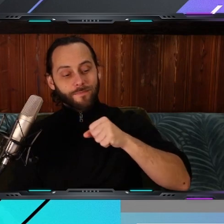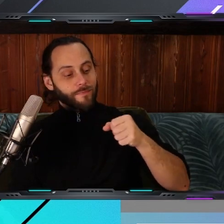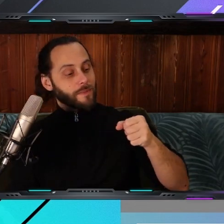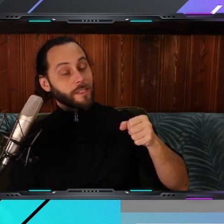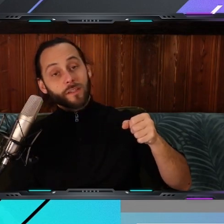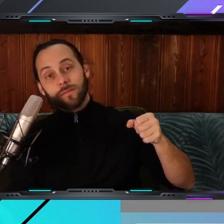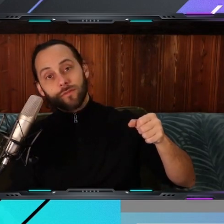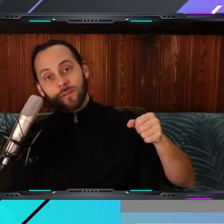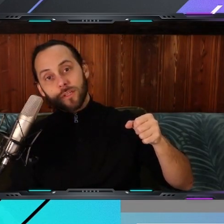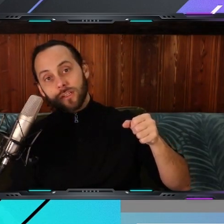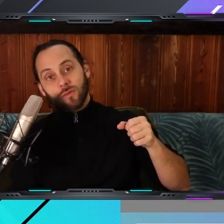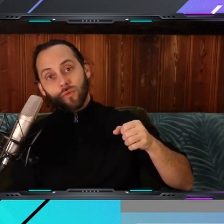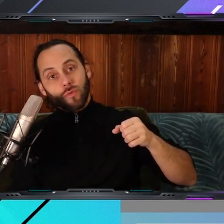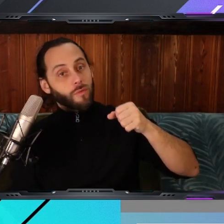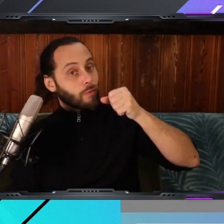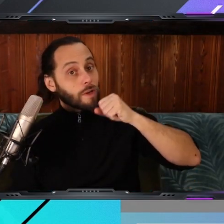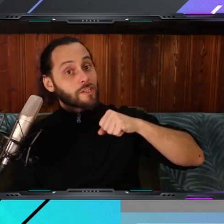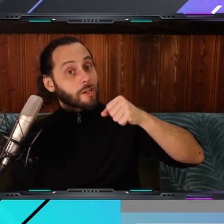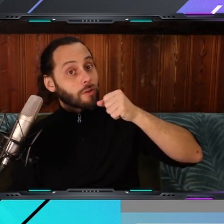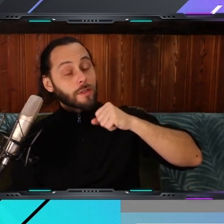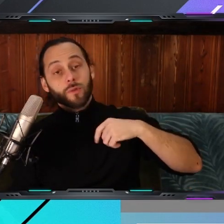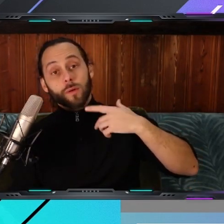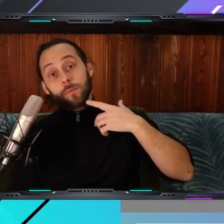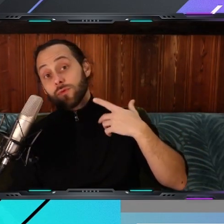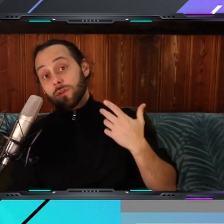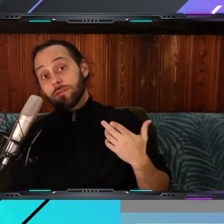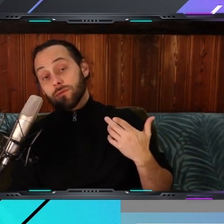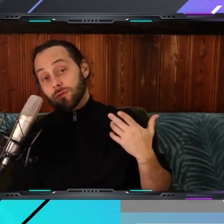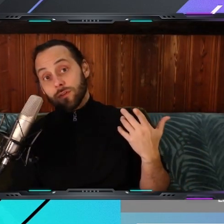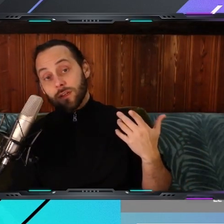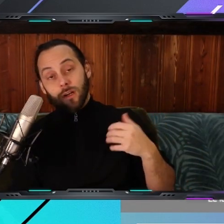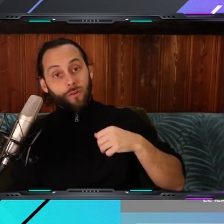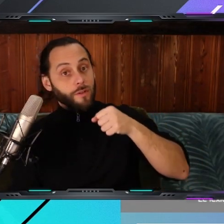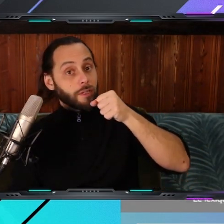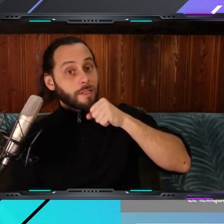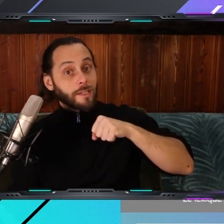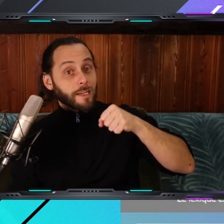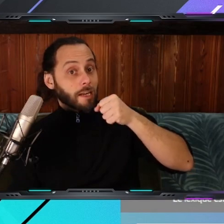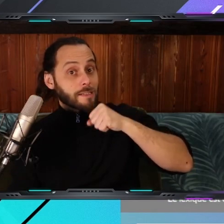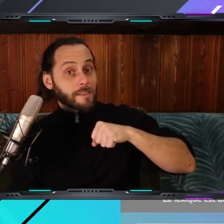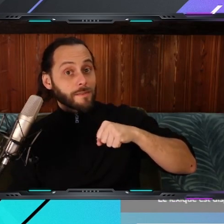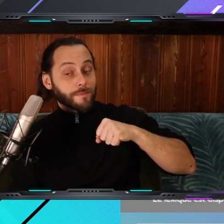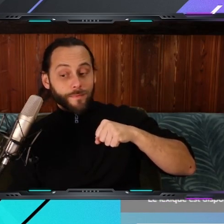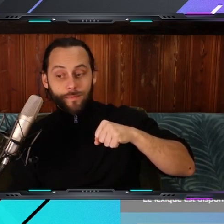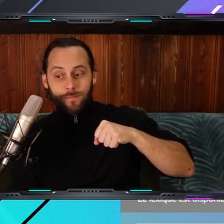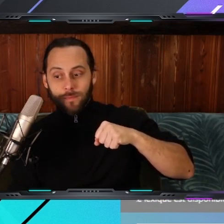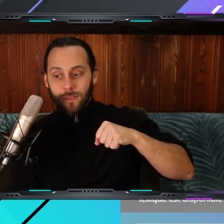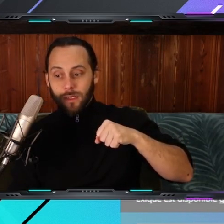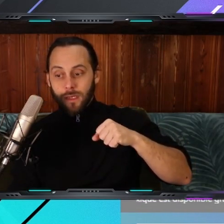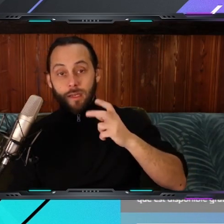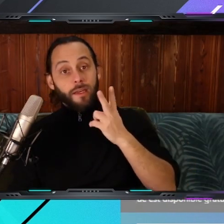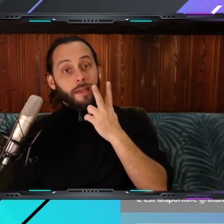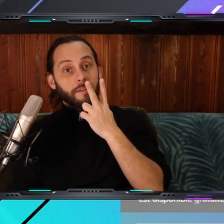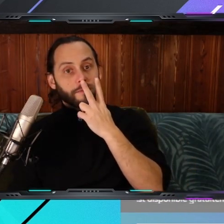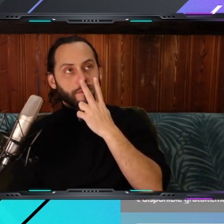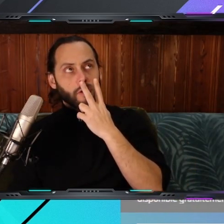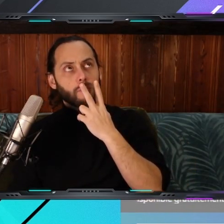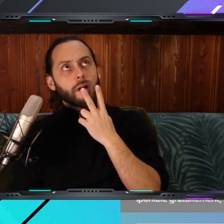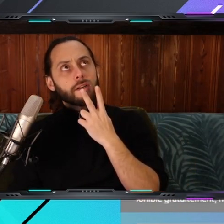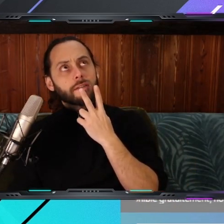Glace. Il faut imaginer qu'on lèche un cornet, mais on n'a pas besoin de sortir la langue. Glace.